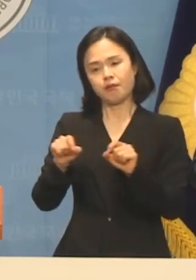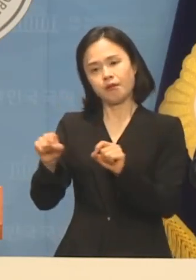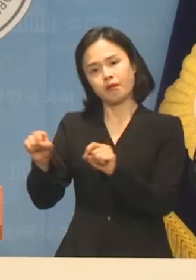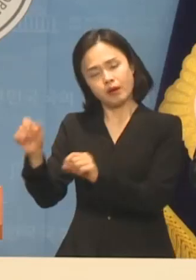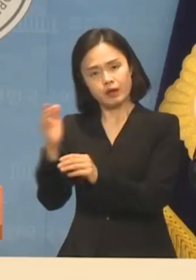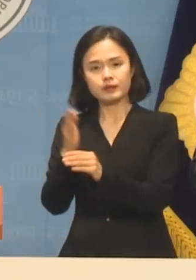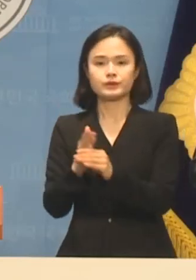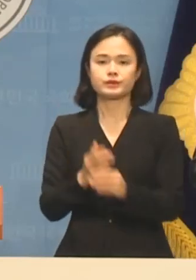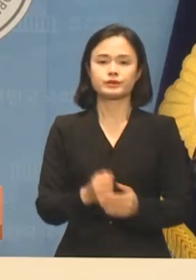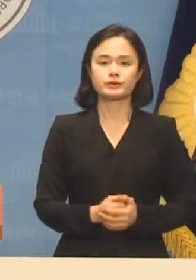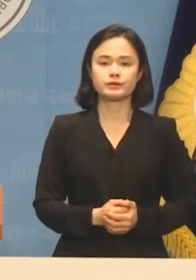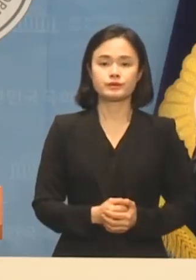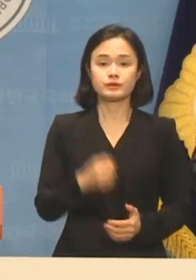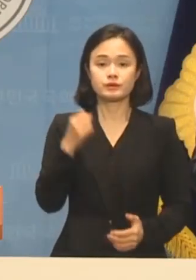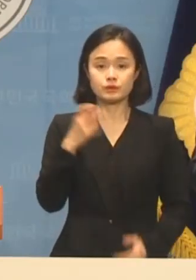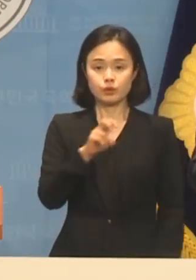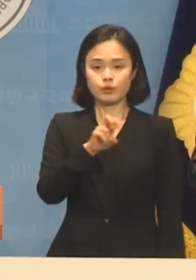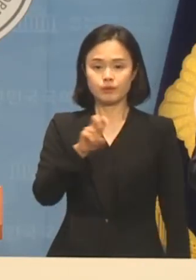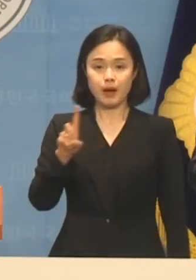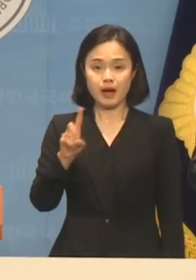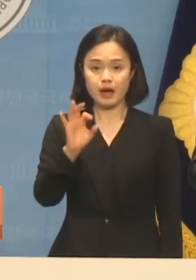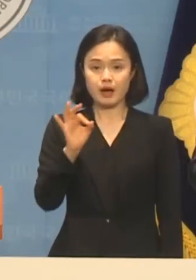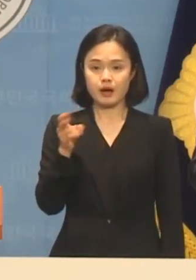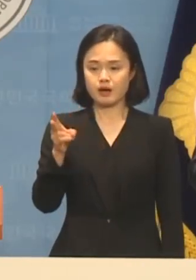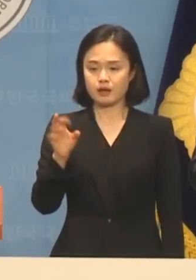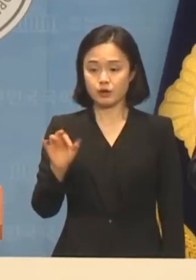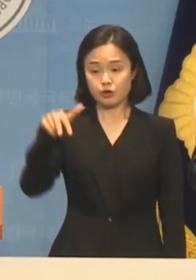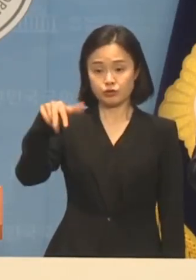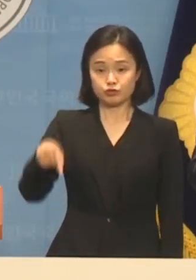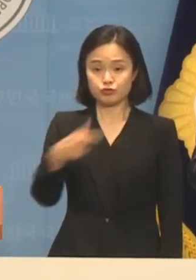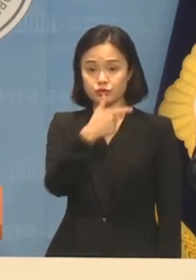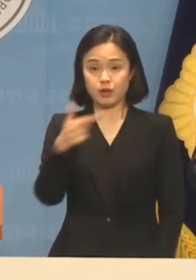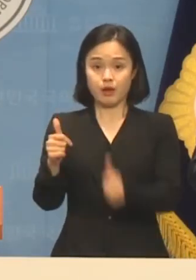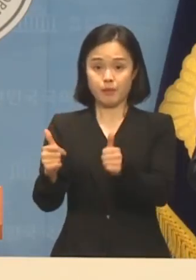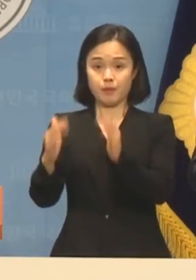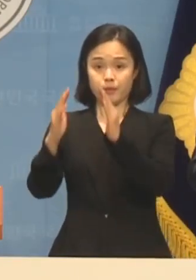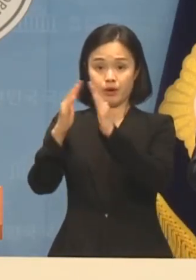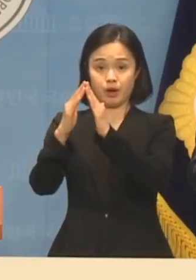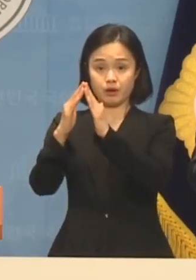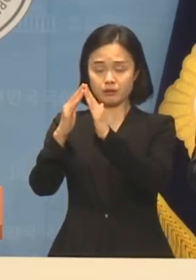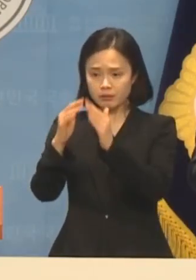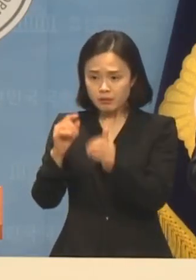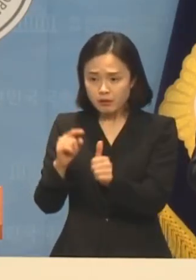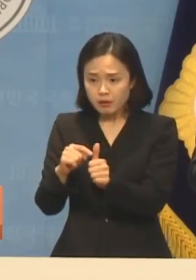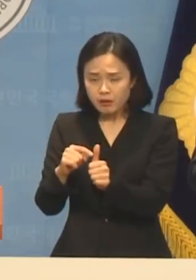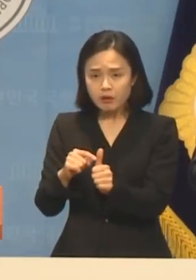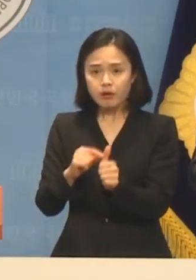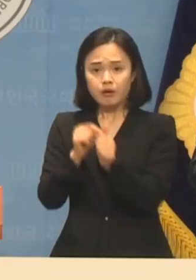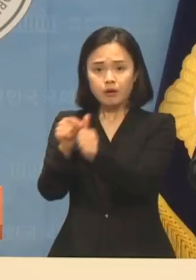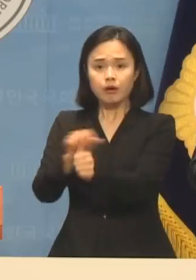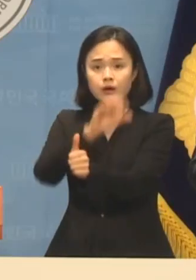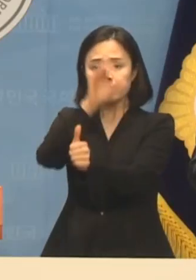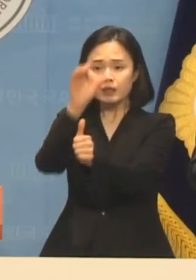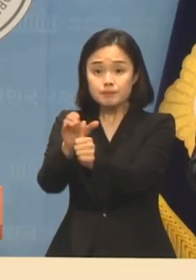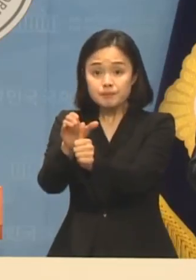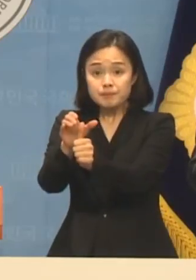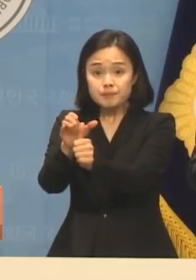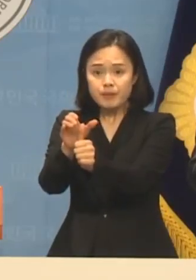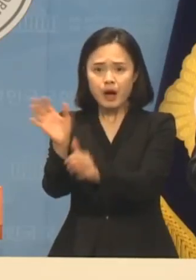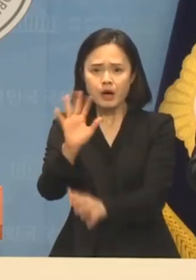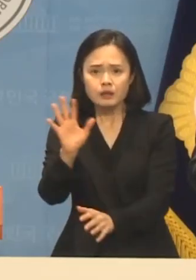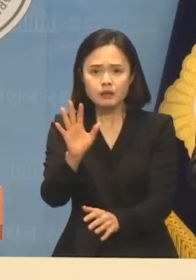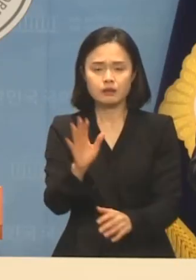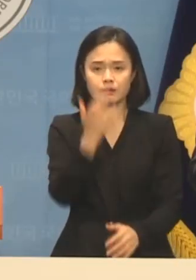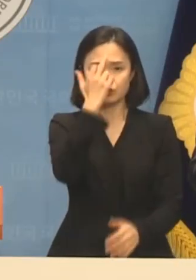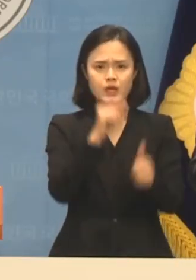헌법재판관, 마영주 대법관의 임명도 무기한 미루고 있습니다. 국회가 선출한 후보자에